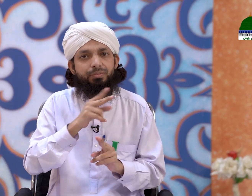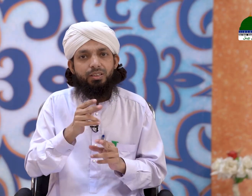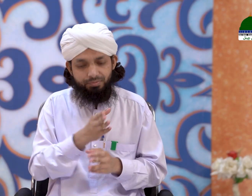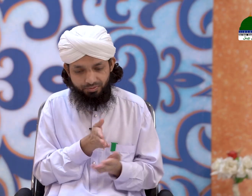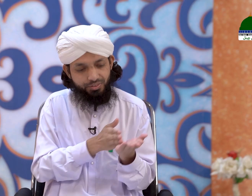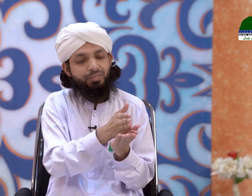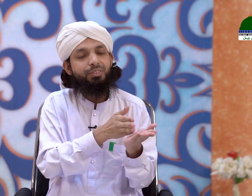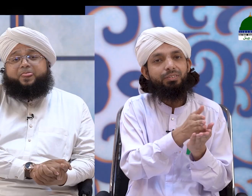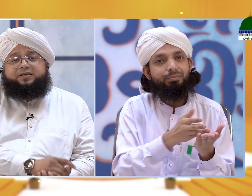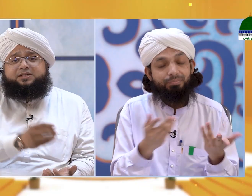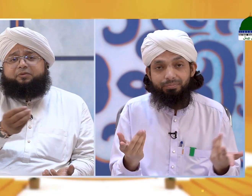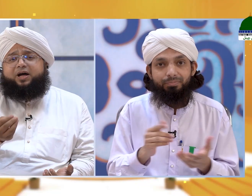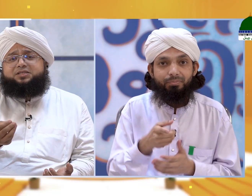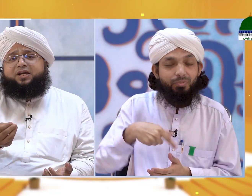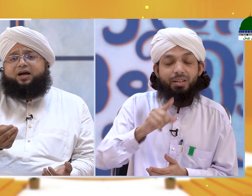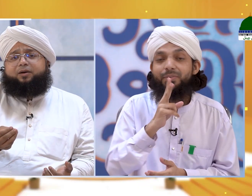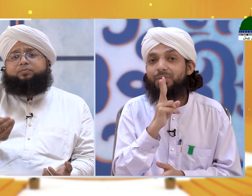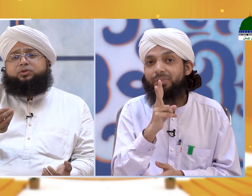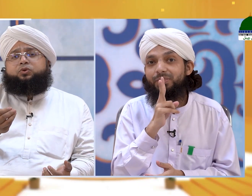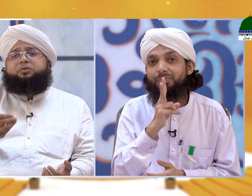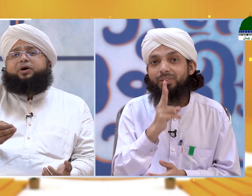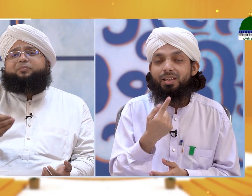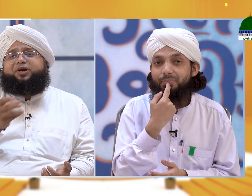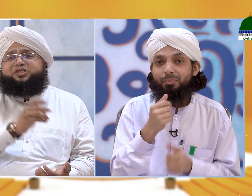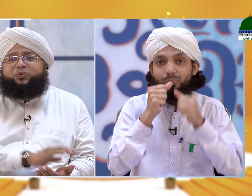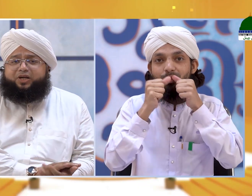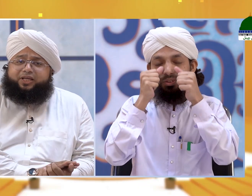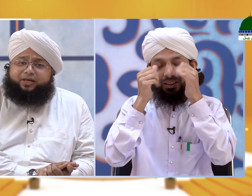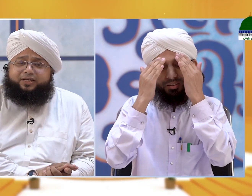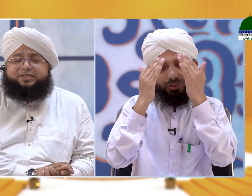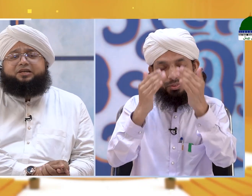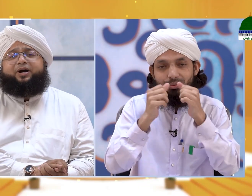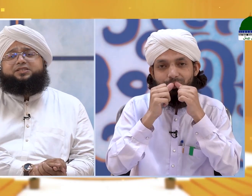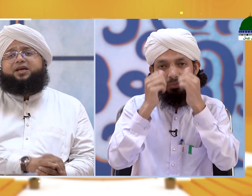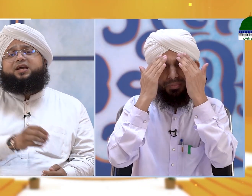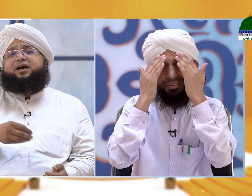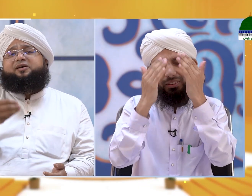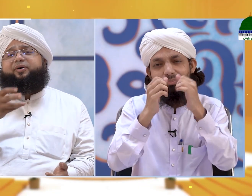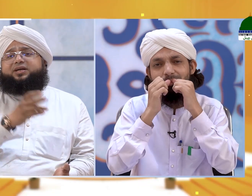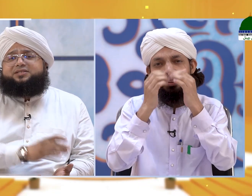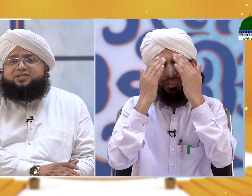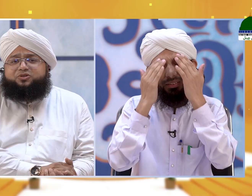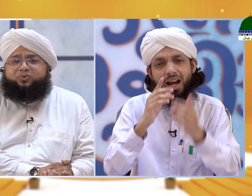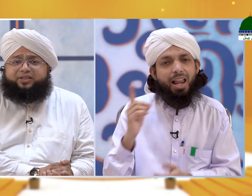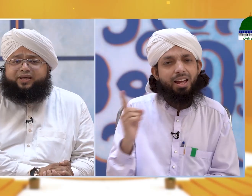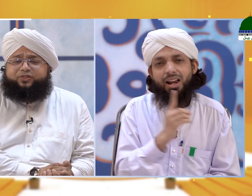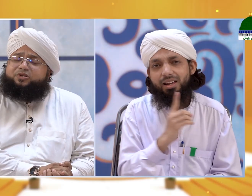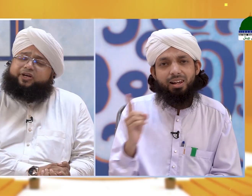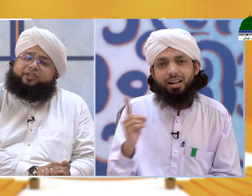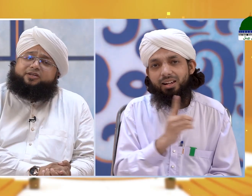میں اگر اسی زبان سے آپ درود پاک پڑھنا شروع کر دیں گے، اسی زبان سے اللہ پاک کا ذکر شروع کر دیں گے، تو انشاءاللہ عز